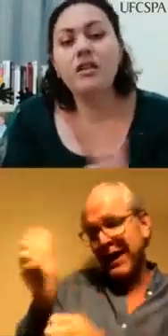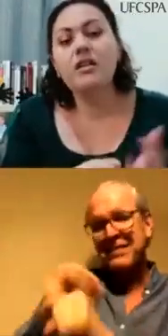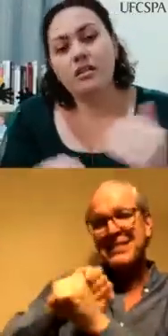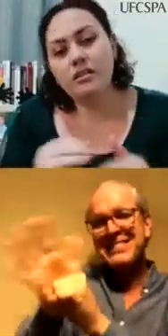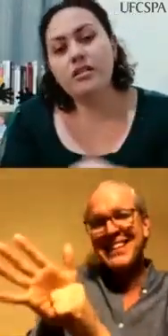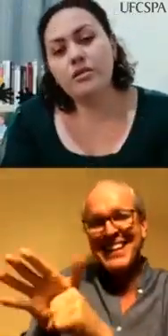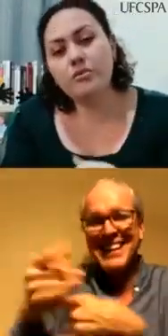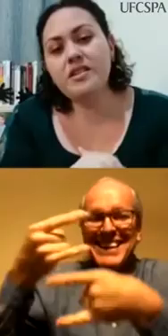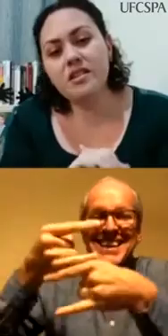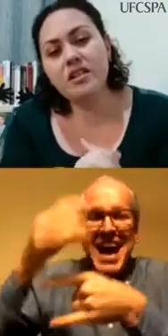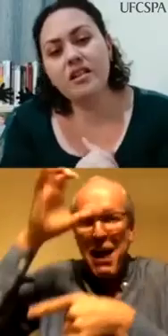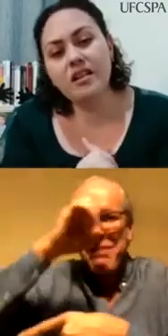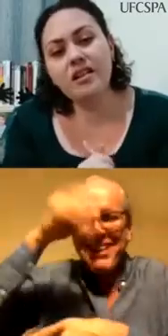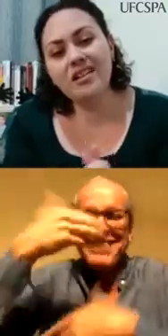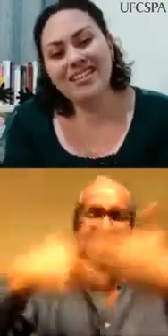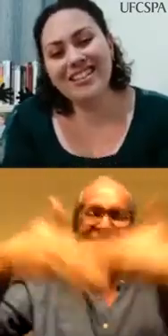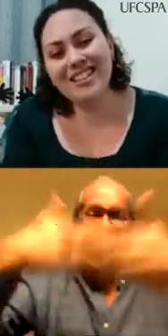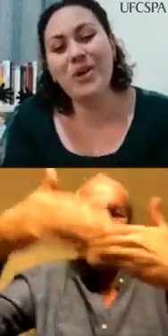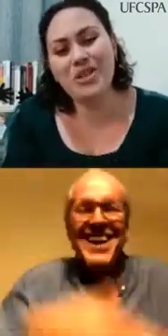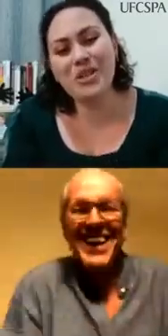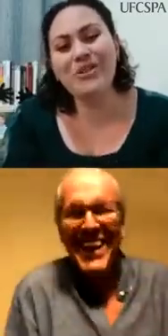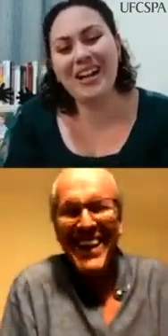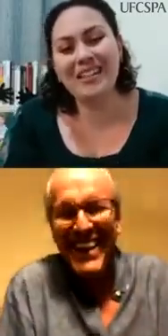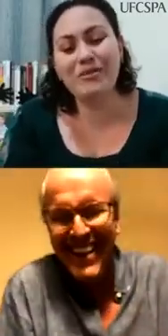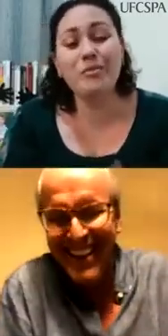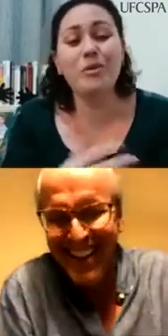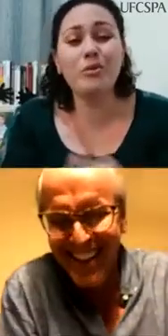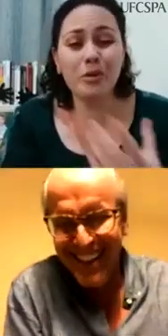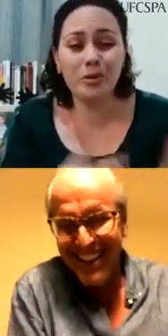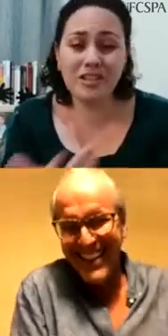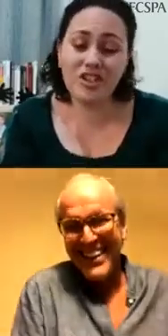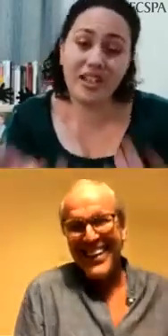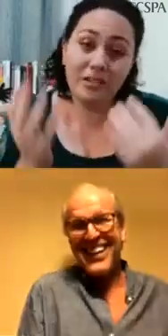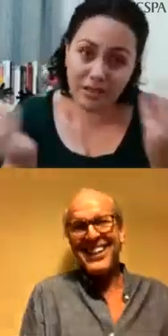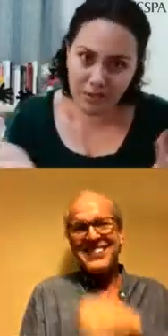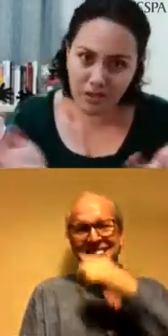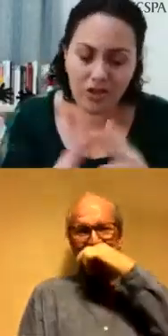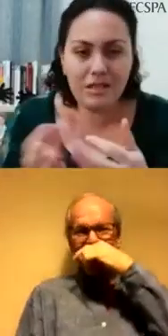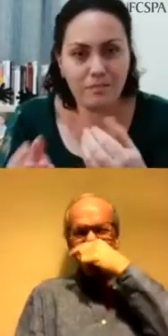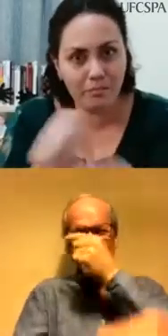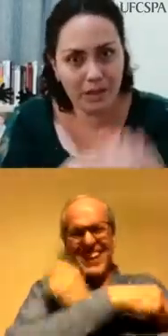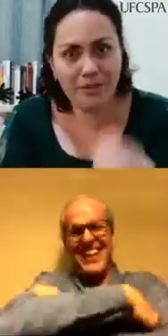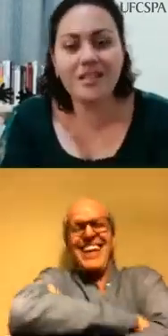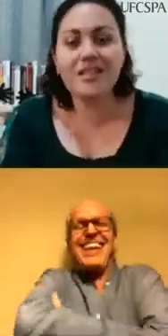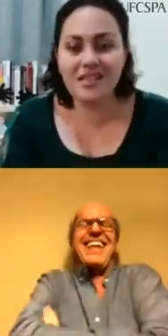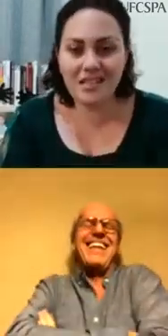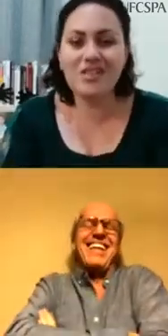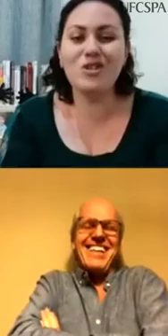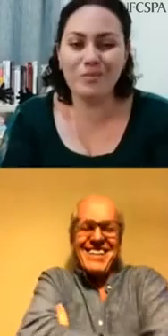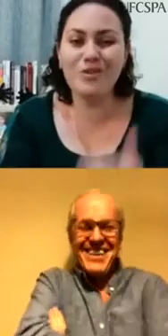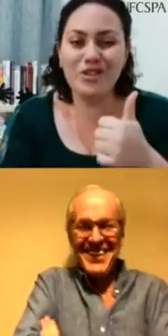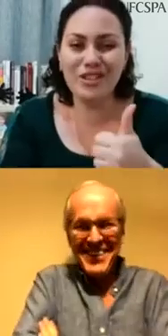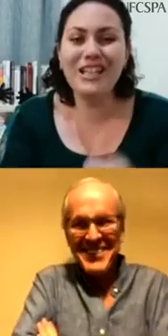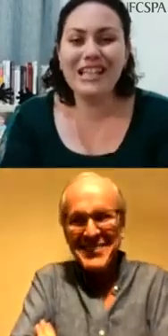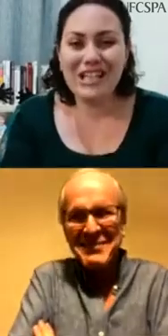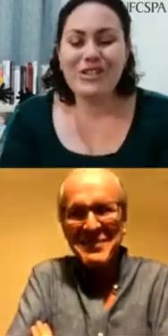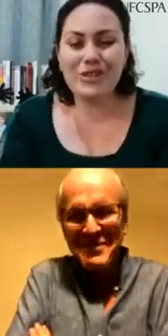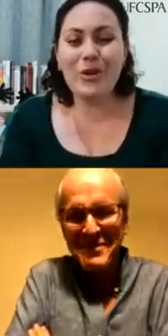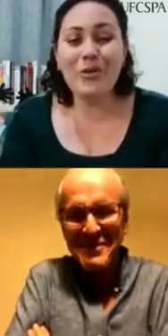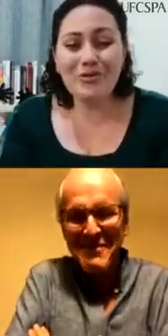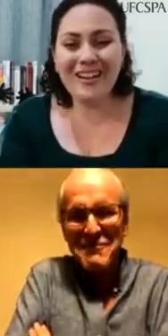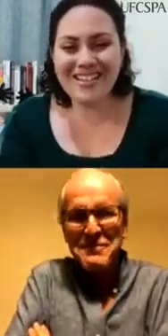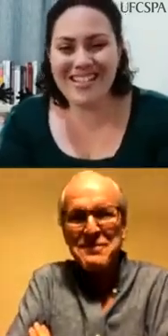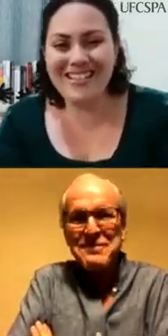live consiga continuar, né? Foi bom o Corona ter chegado, infelizmente, né? Mas para poder trazer esse tipo